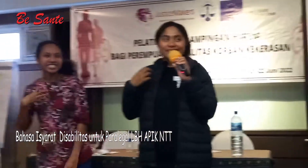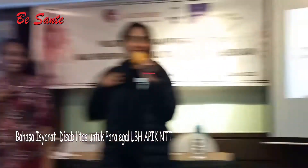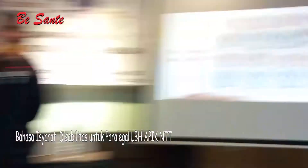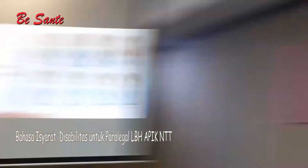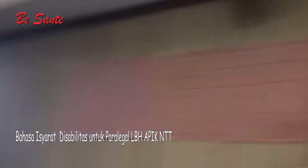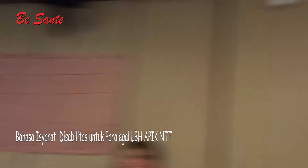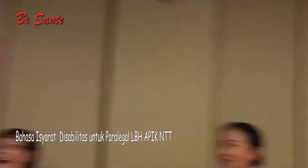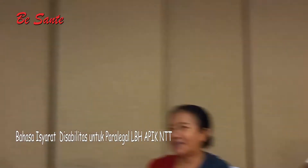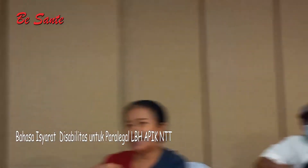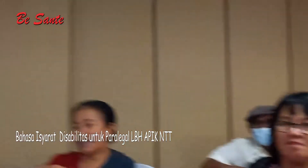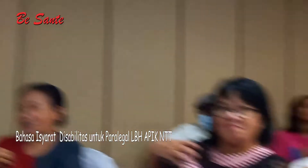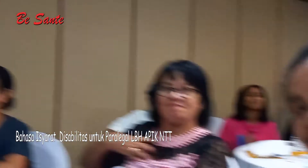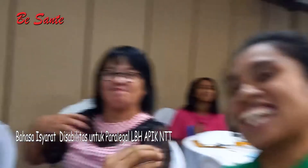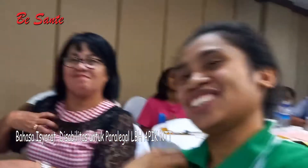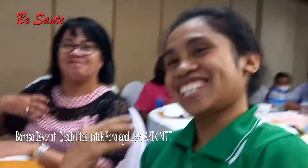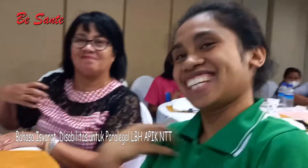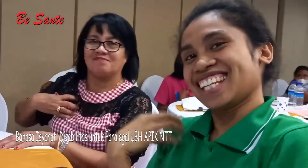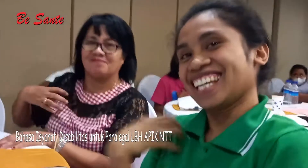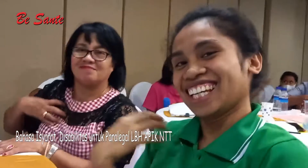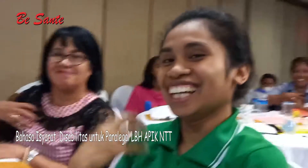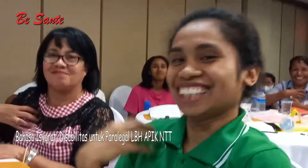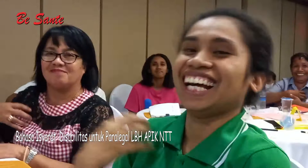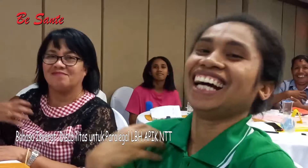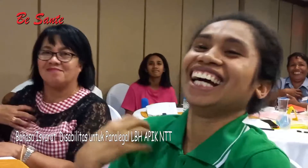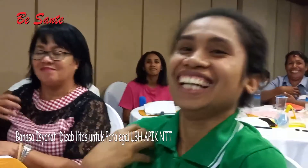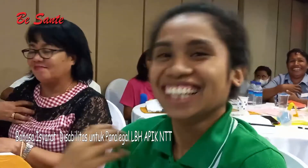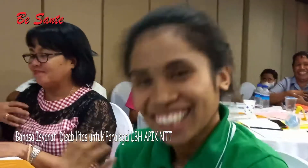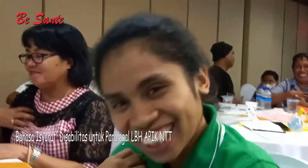Sakit hati di sini. Di mana sakitnya? Di sini.